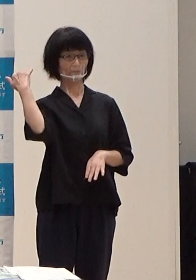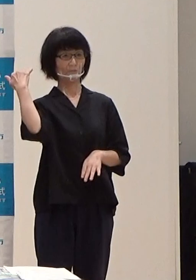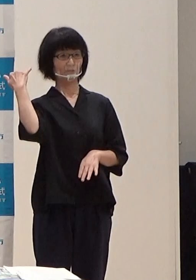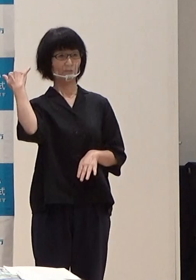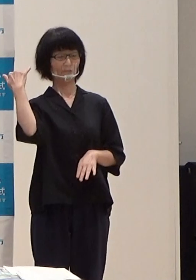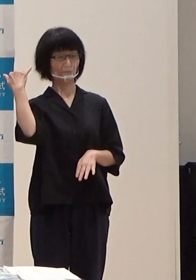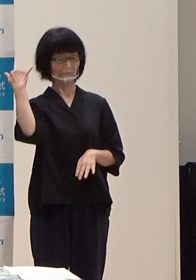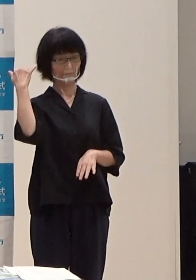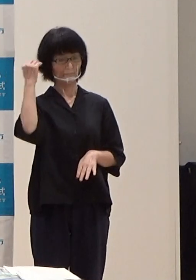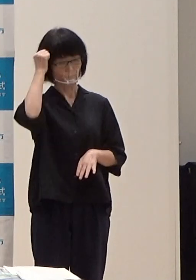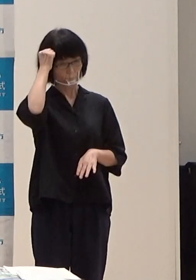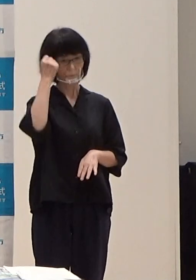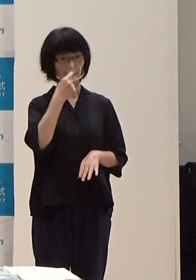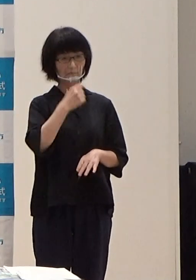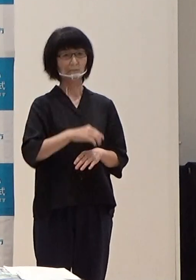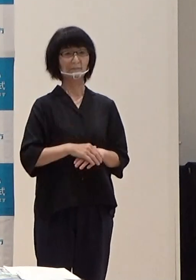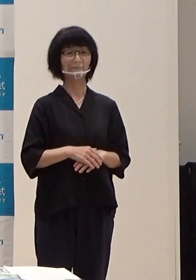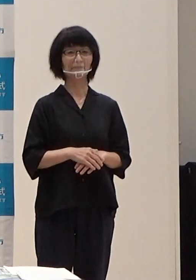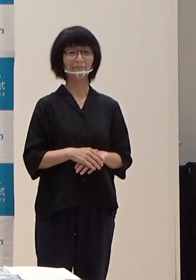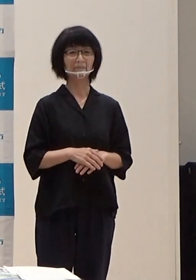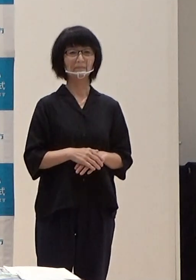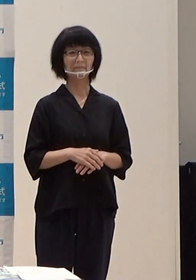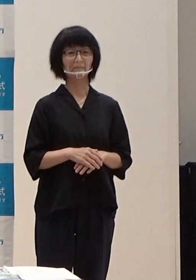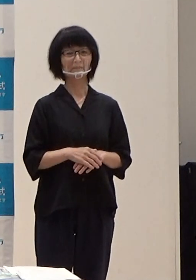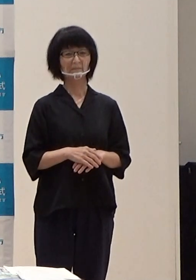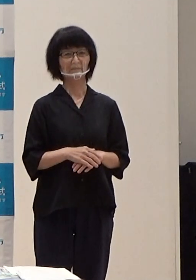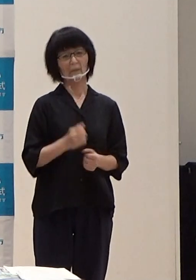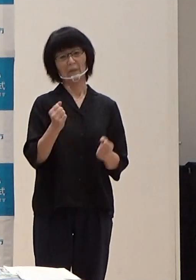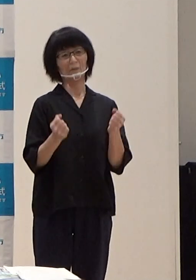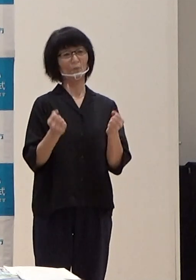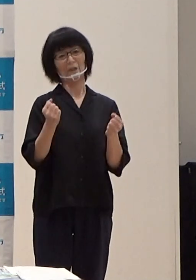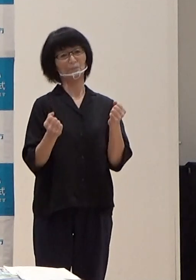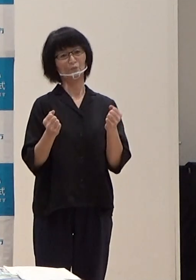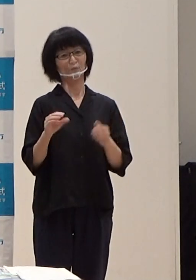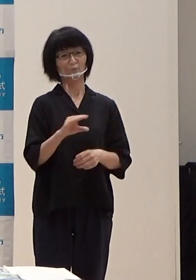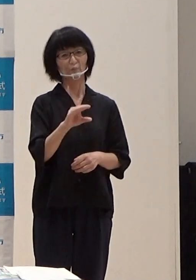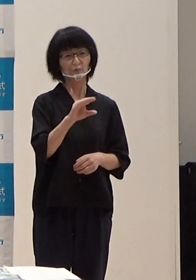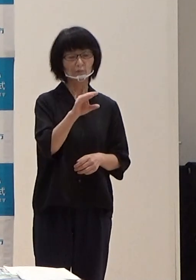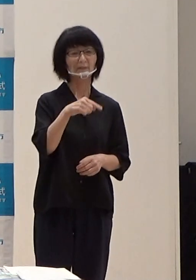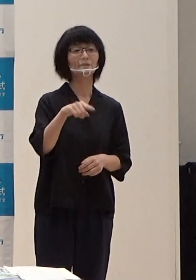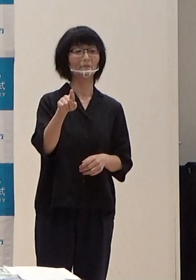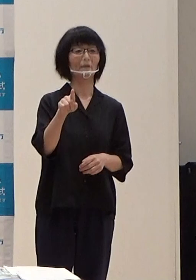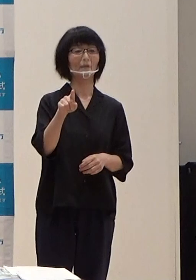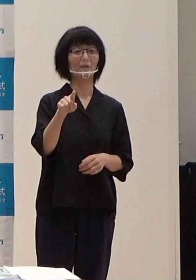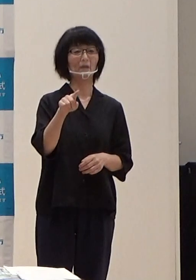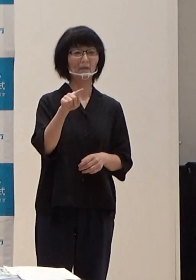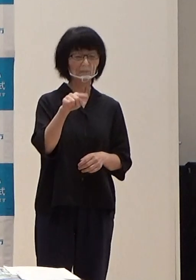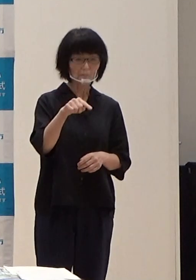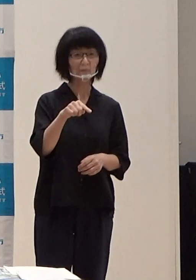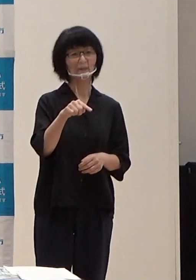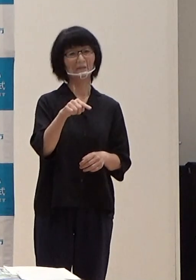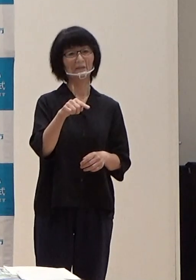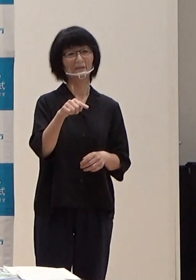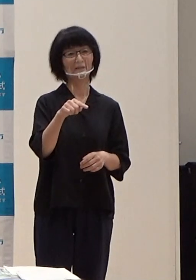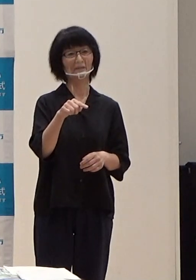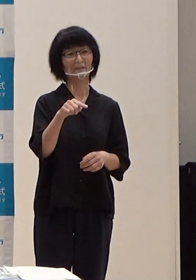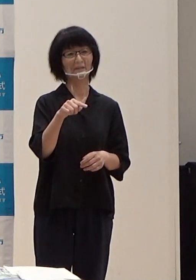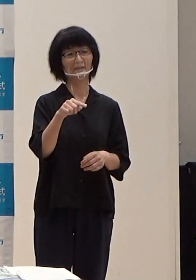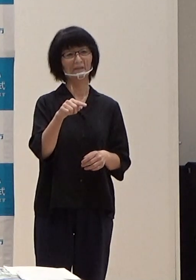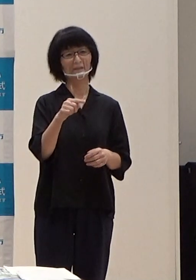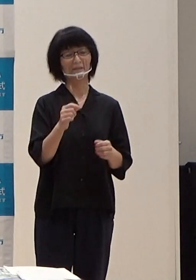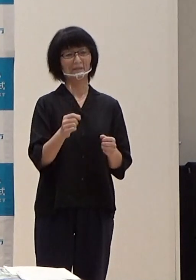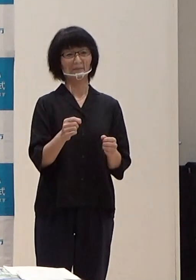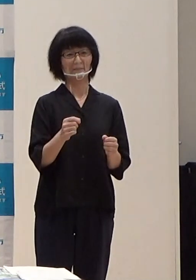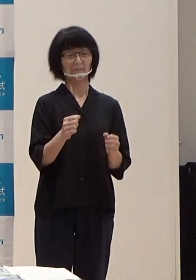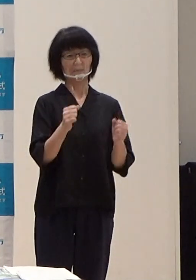非常に記憶に残っておりますのが、ドライブに出かけたと、その時に車の中あのエアコンを効率